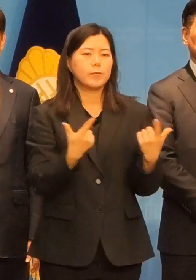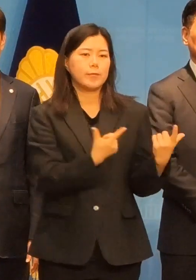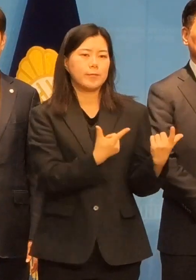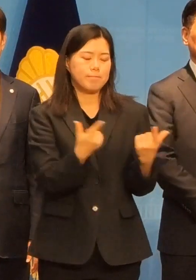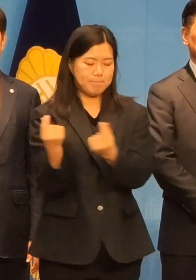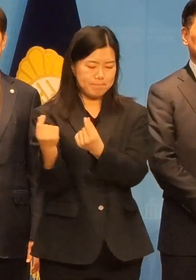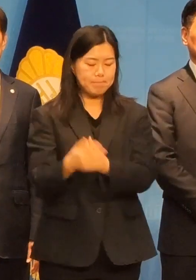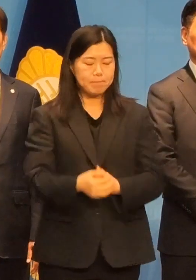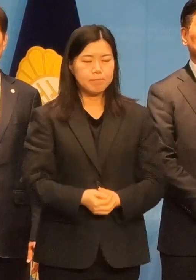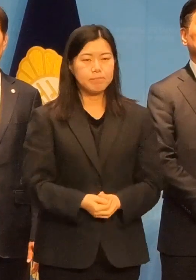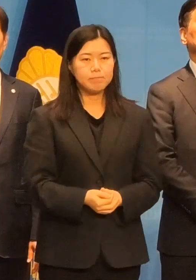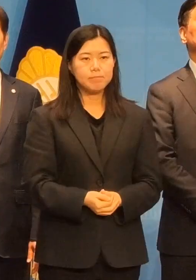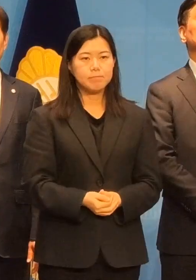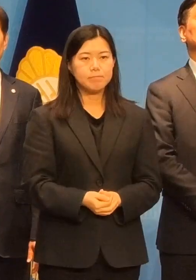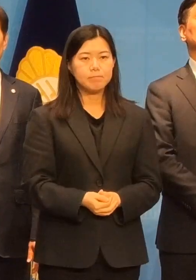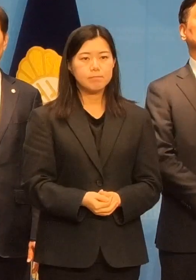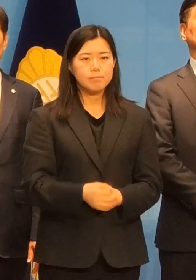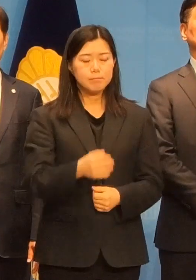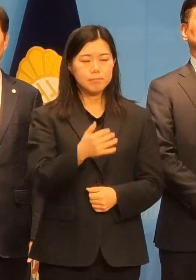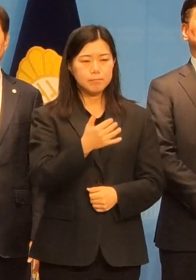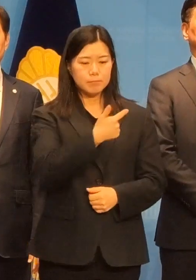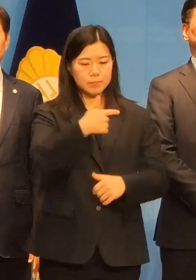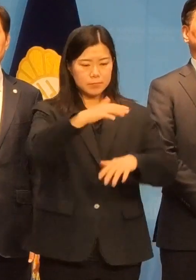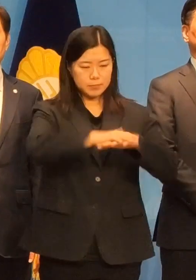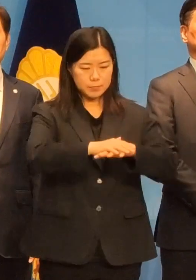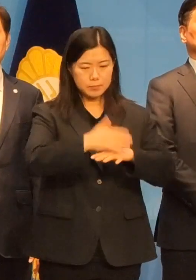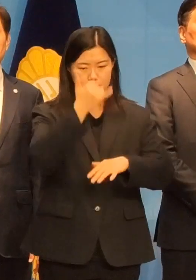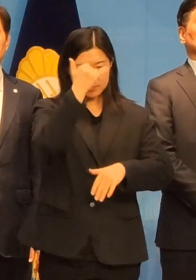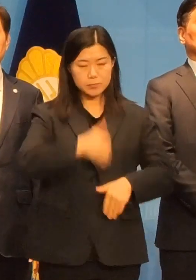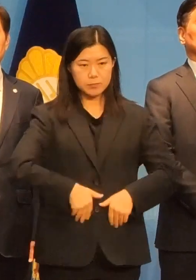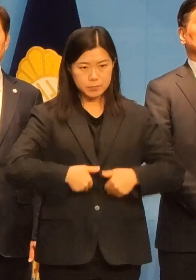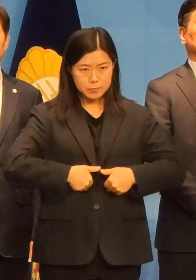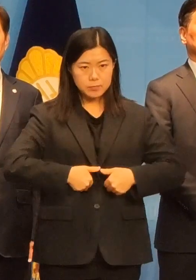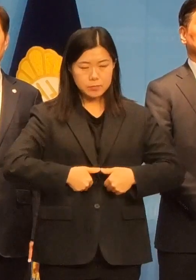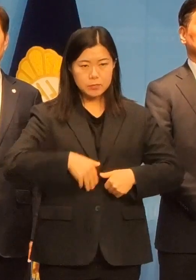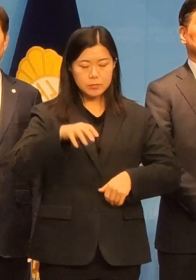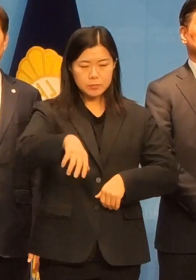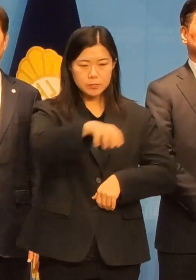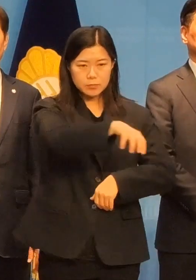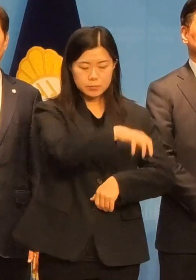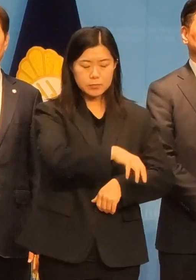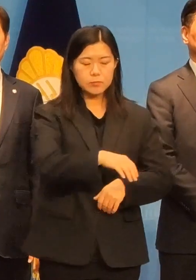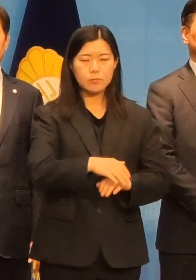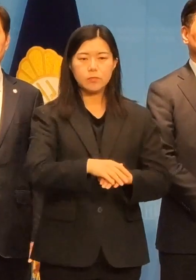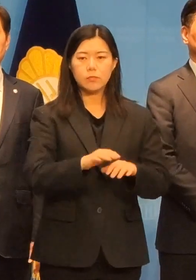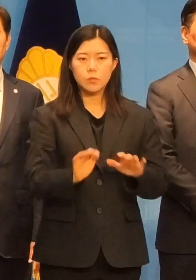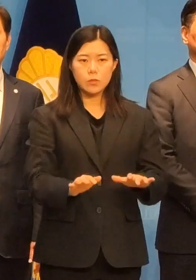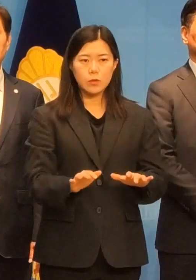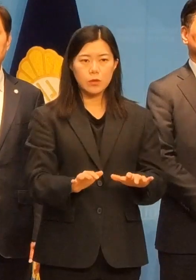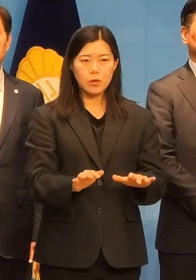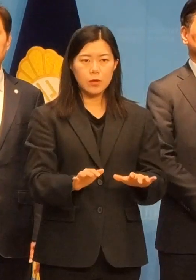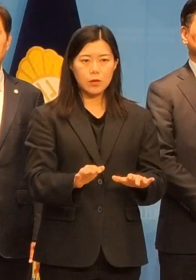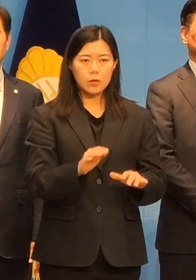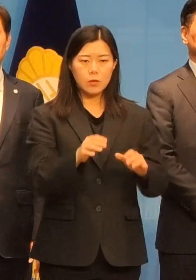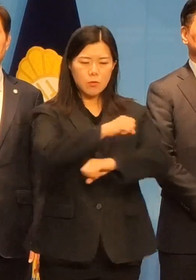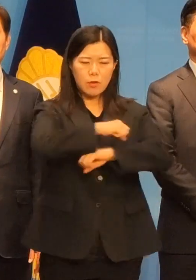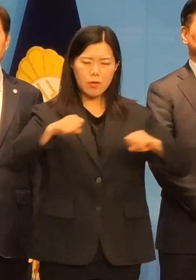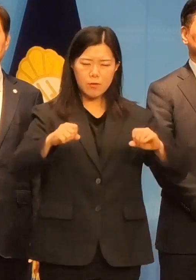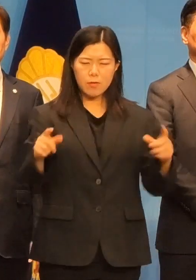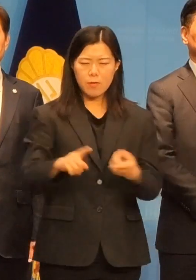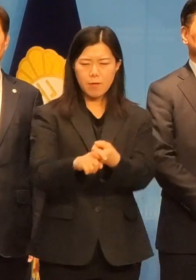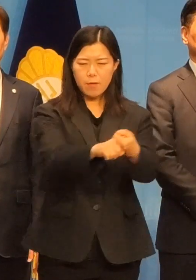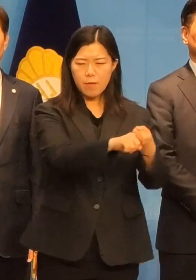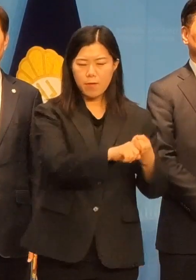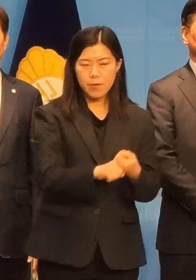것입니다. 대전 충청의 광역연합의 거대한 꿈을 향해서 우리는